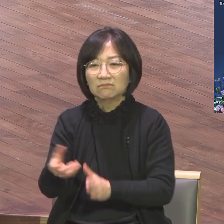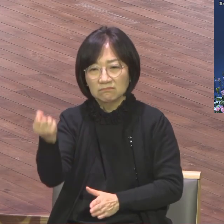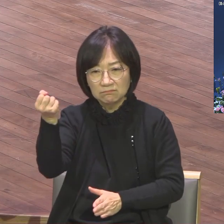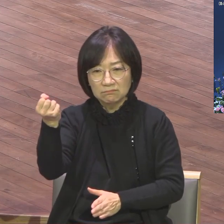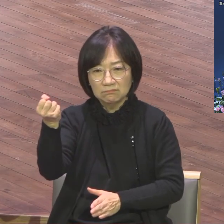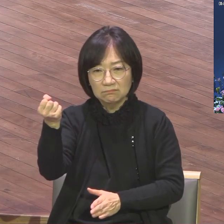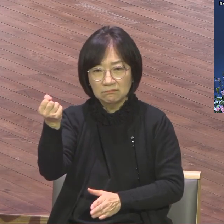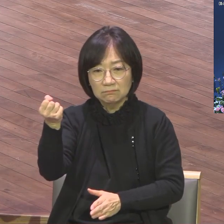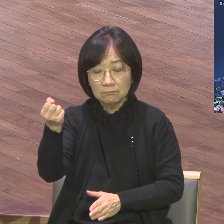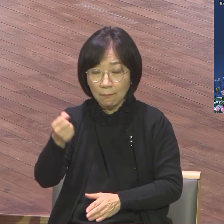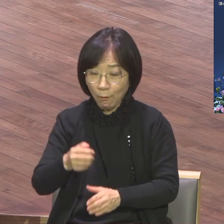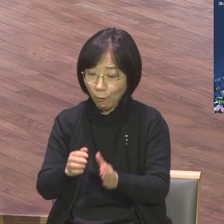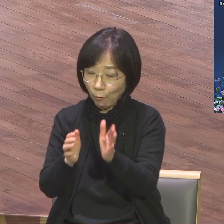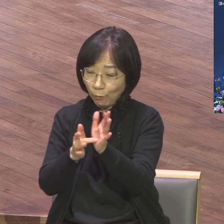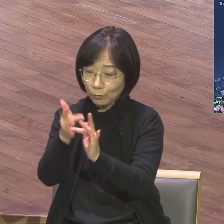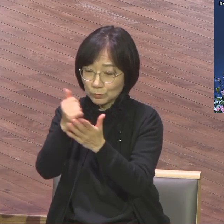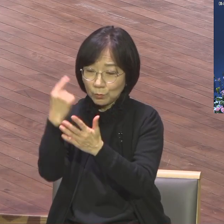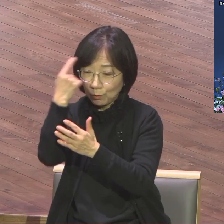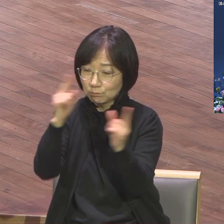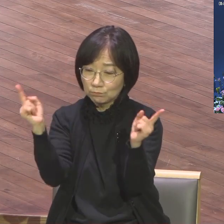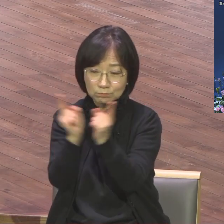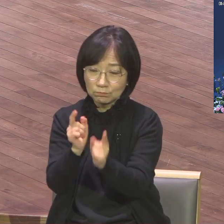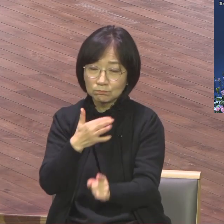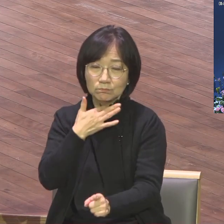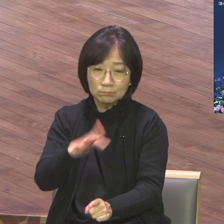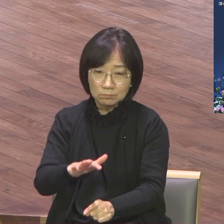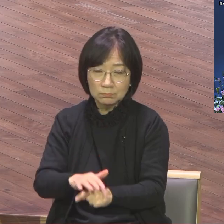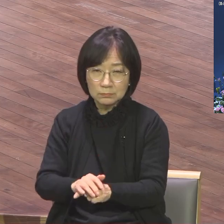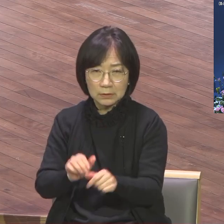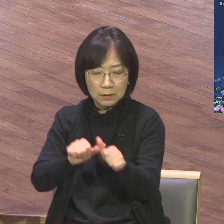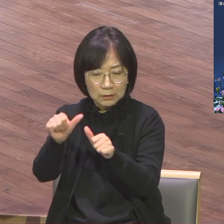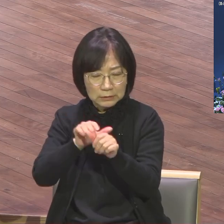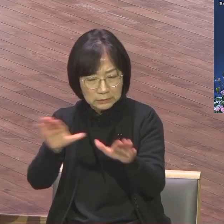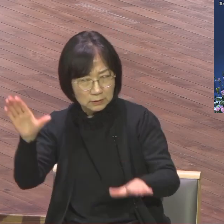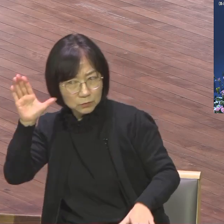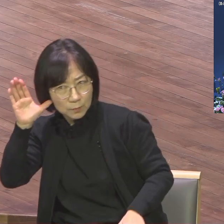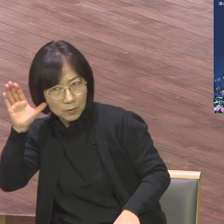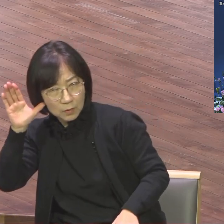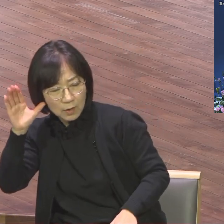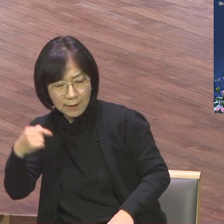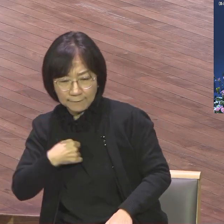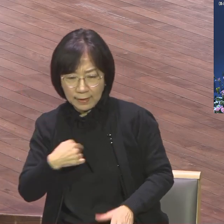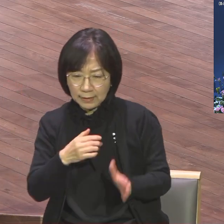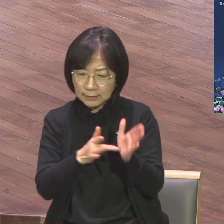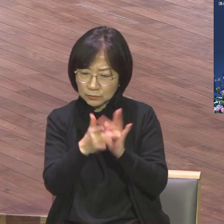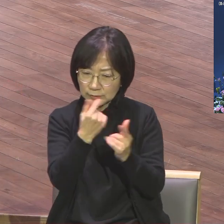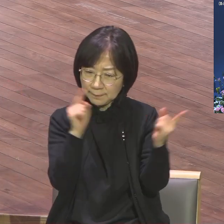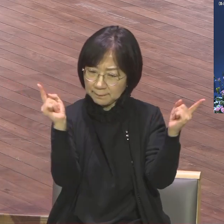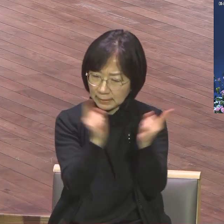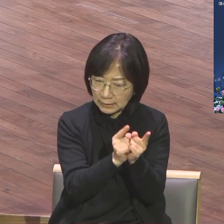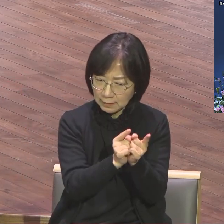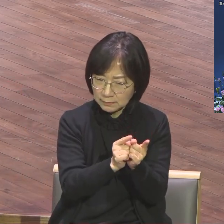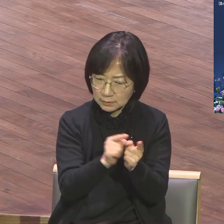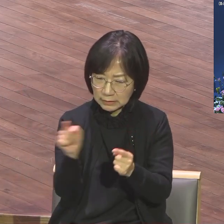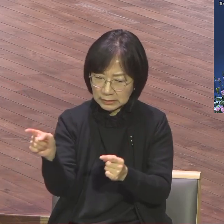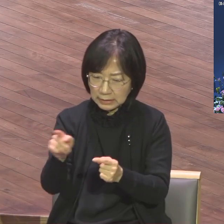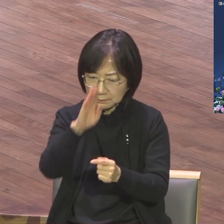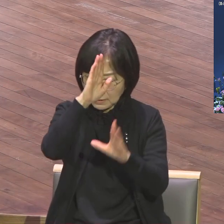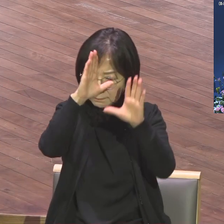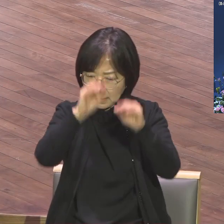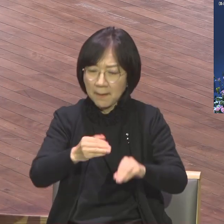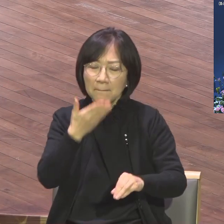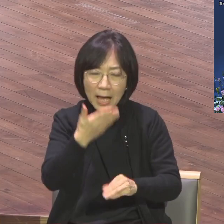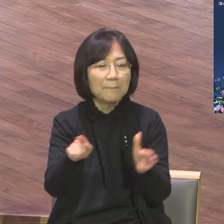예수님 약속한 것도 아니에요. 그 소문 듣고 예수님을 만나기만 하면 치유받는다. 믿음이 있었어요. 믿음, 믿음. 영계